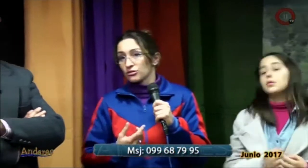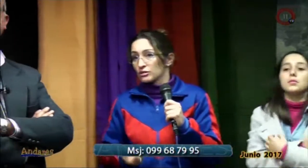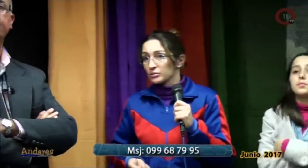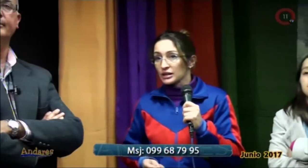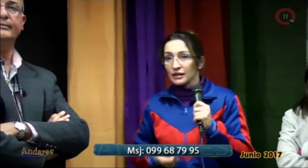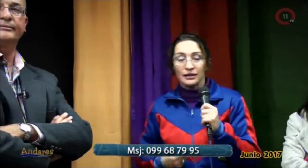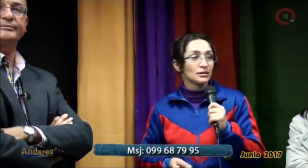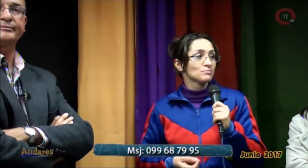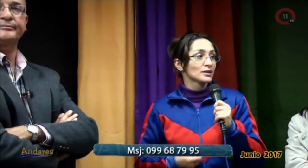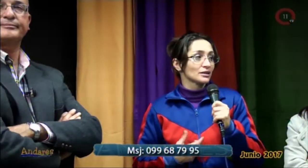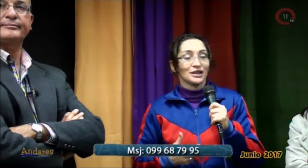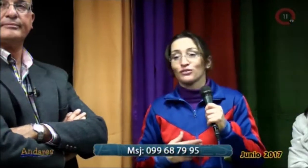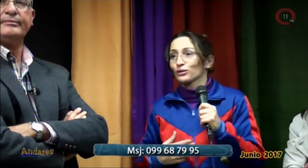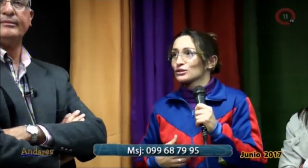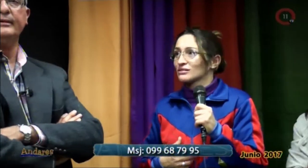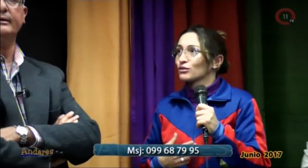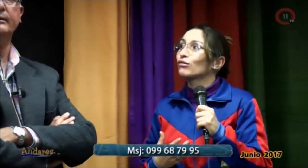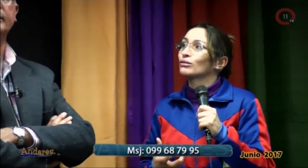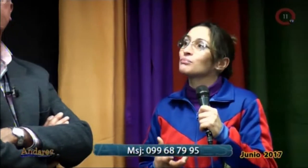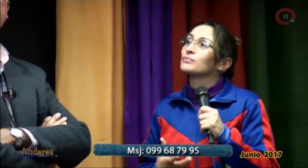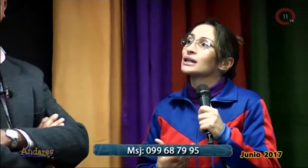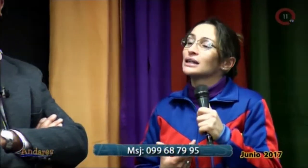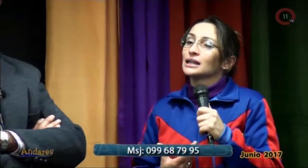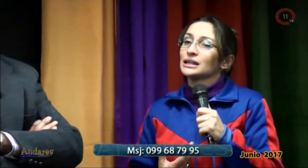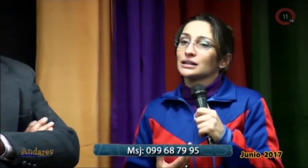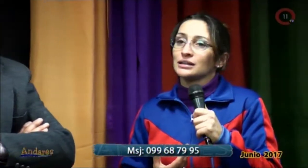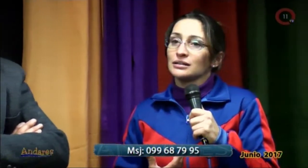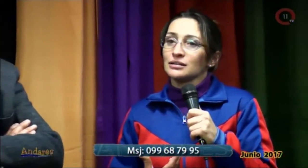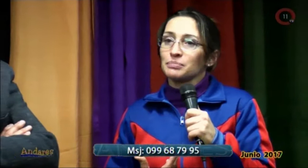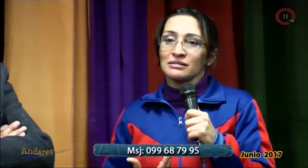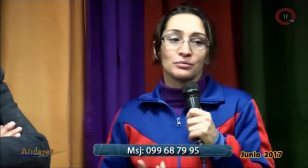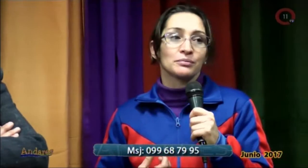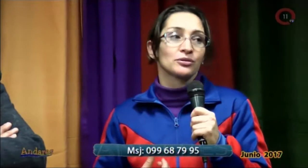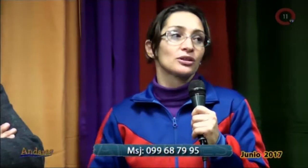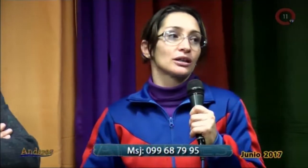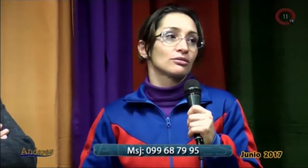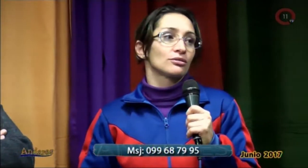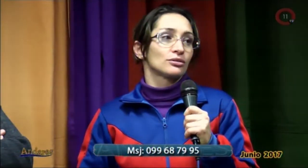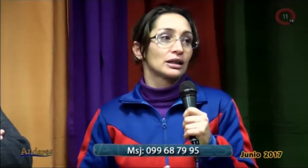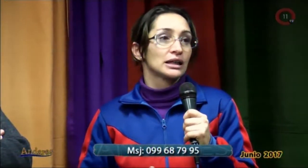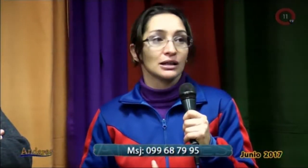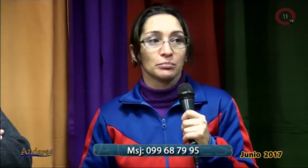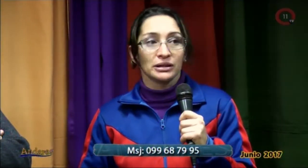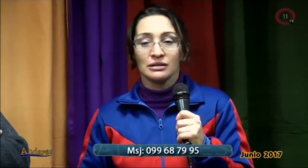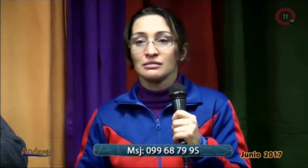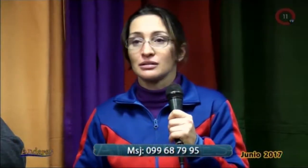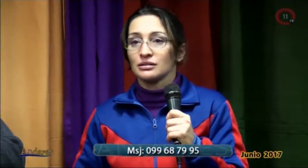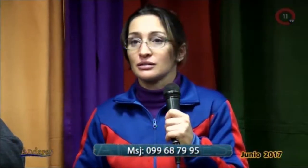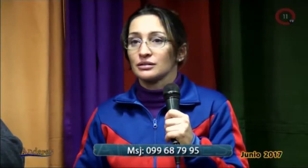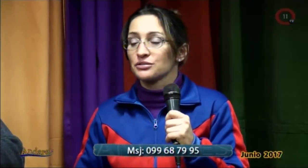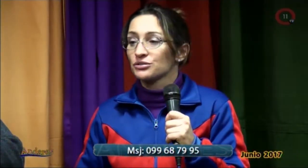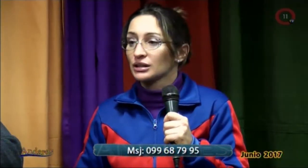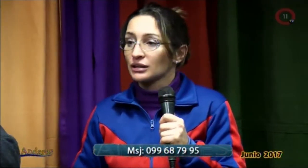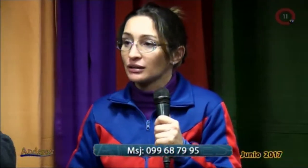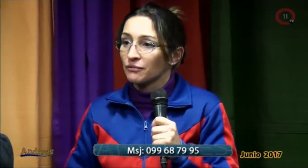que no Que no se lo podía dar Y ahí fue cuando ella se enojó Y pasa lo mismo De que no No hay intérpretes Y